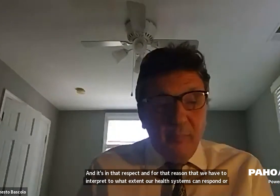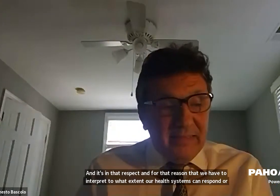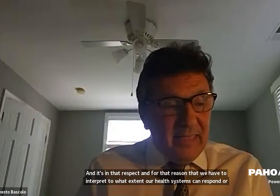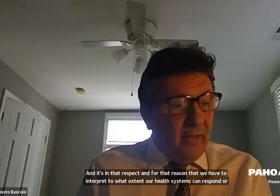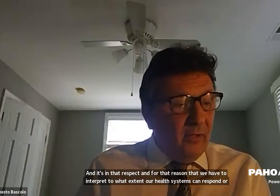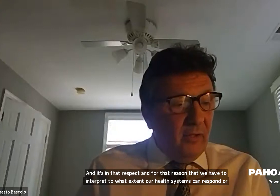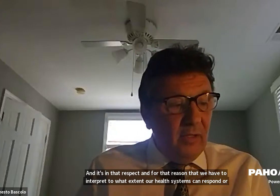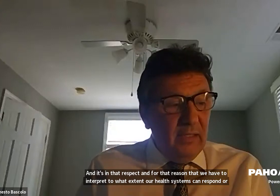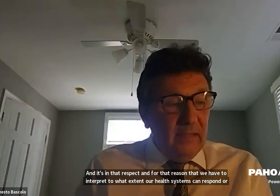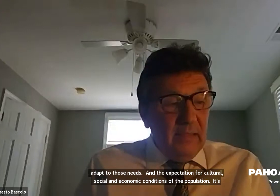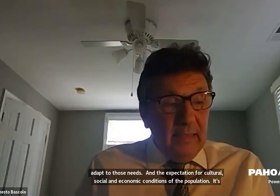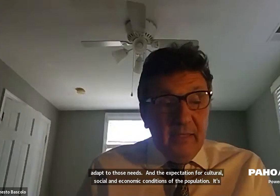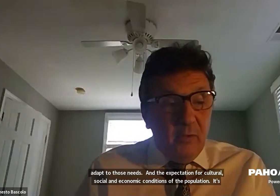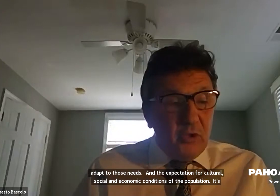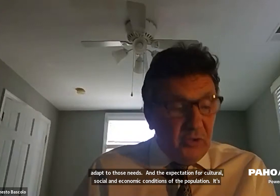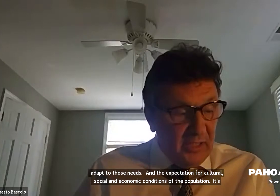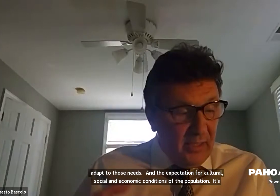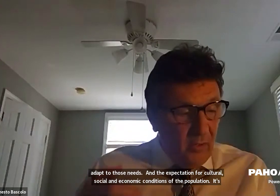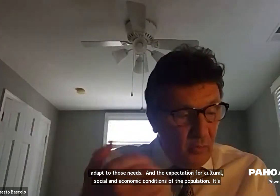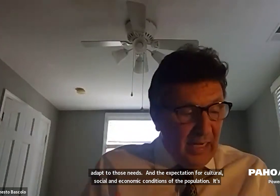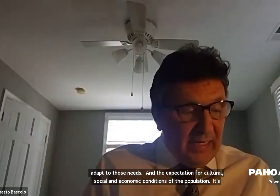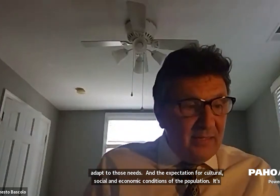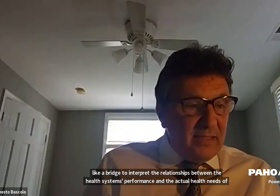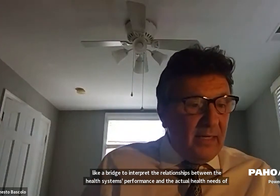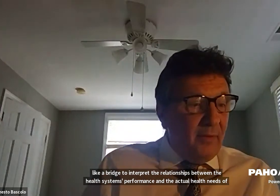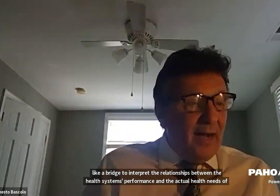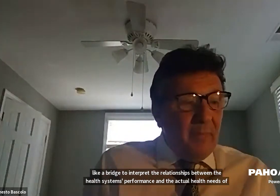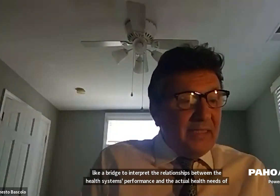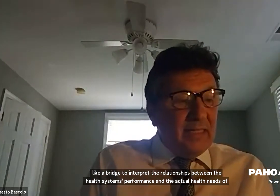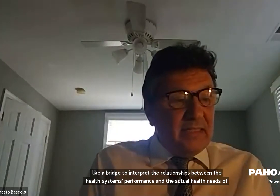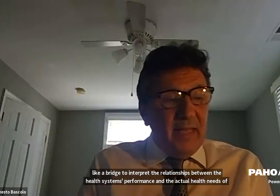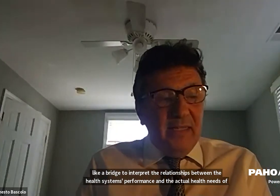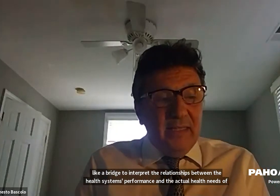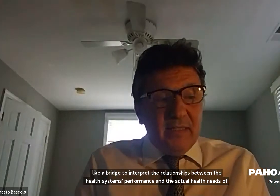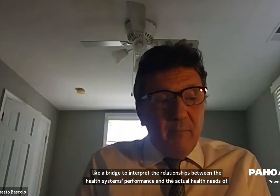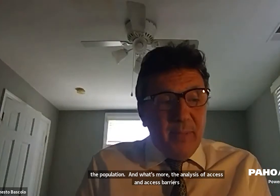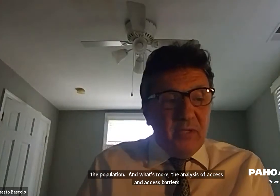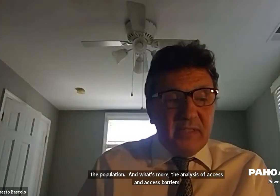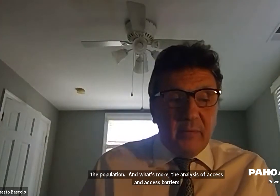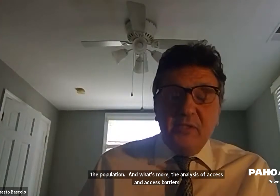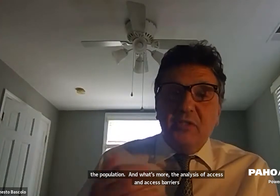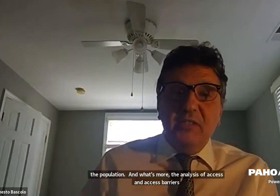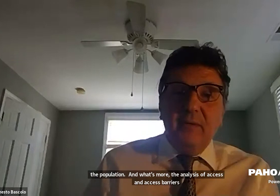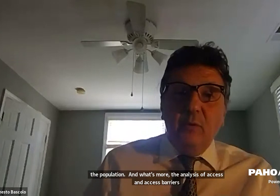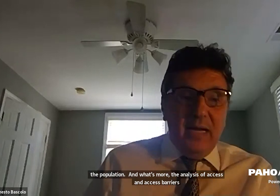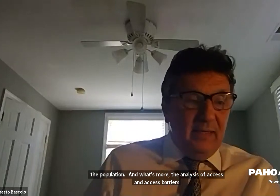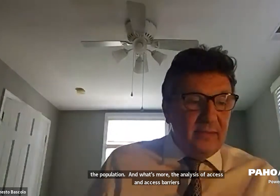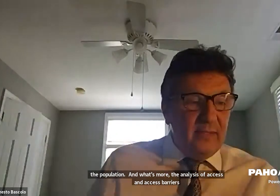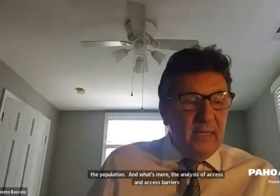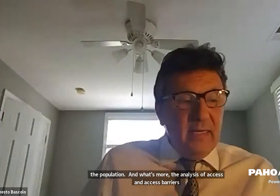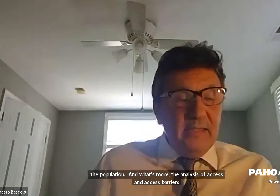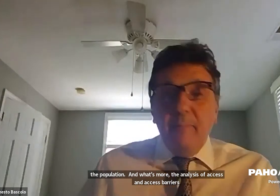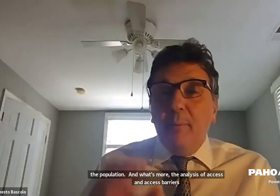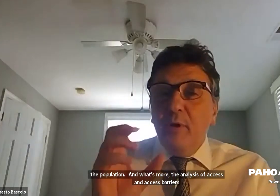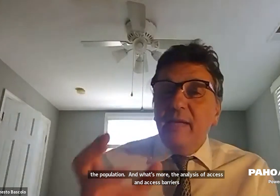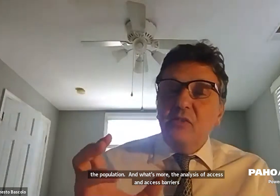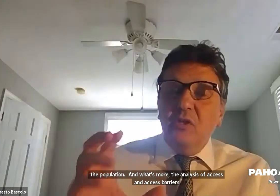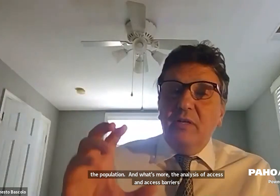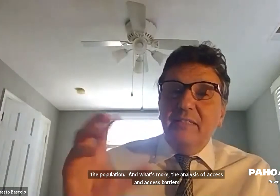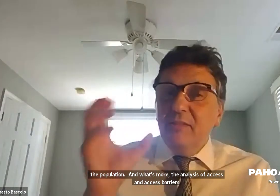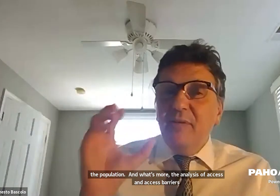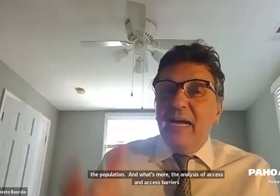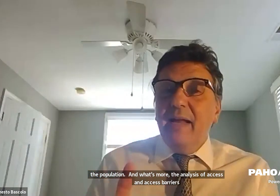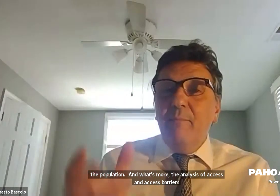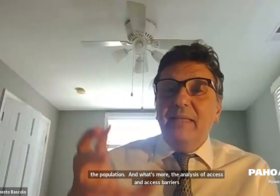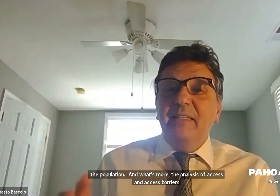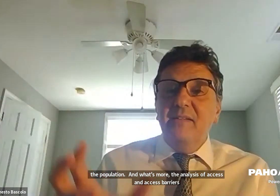han comentado, incluso tiene un alcance que va más allá del desempeño de servicios individuales. Y es por